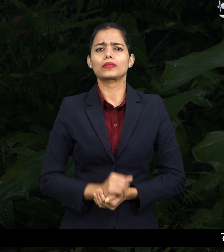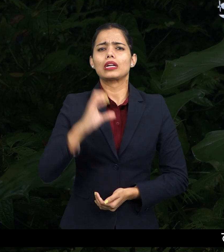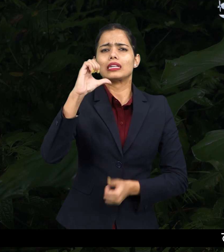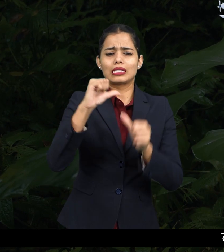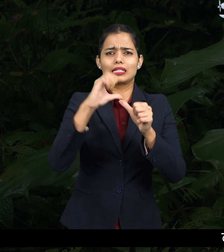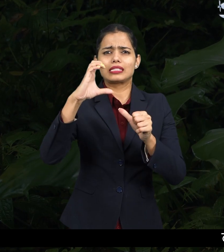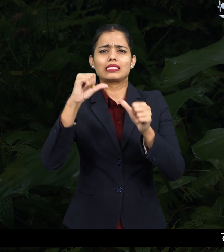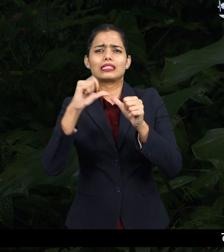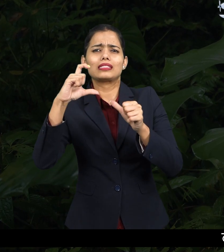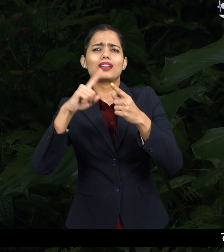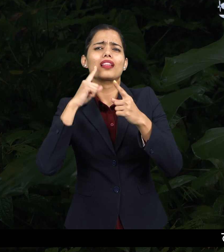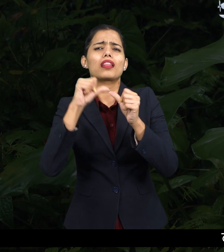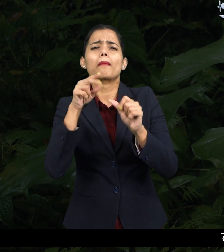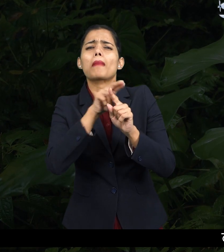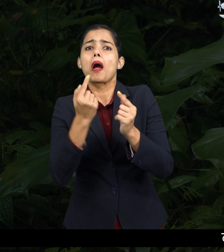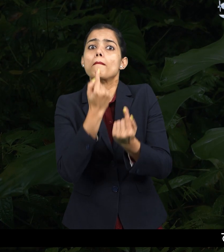बाभूळ,